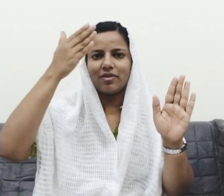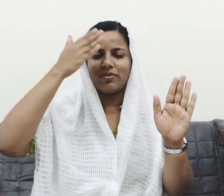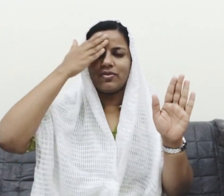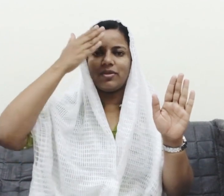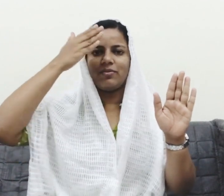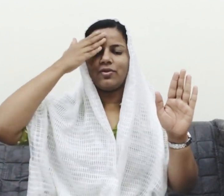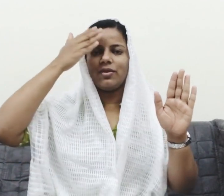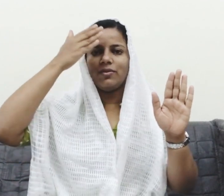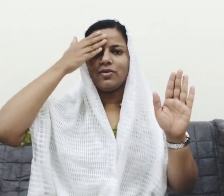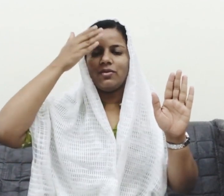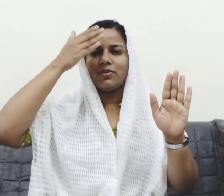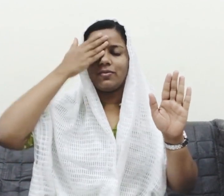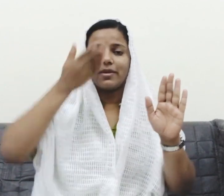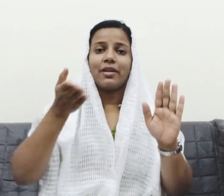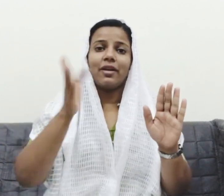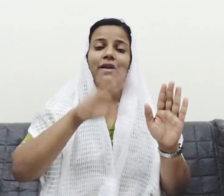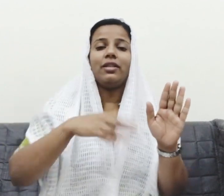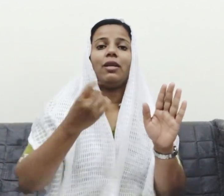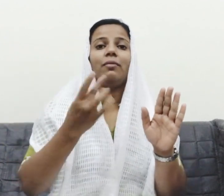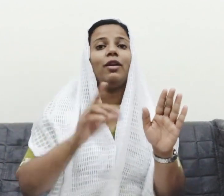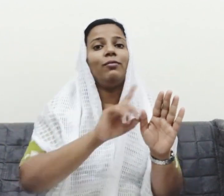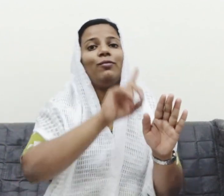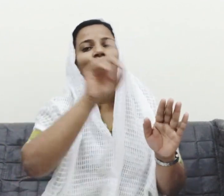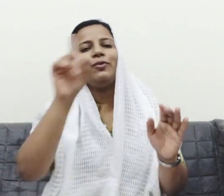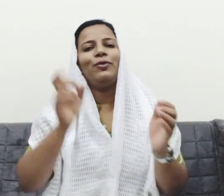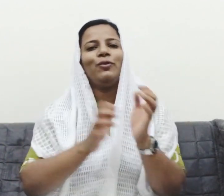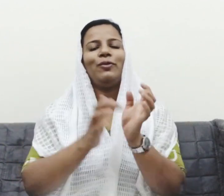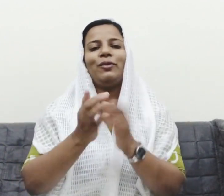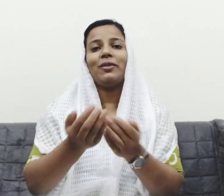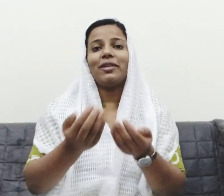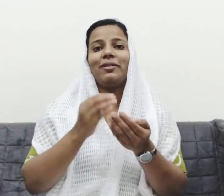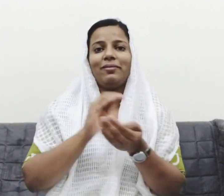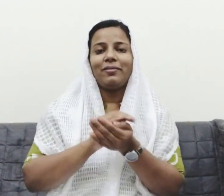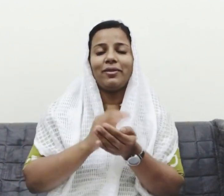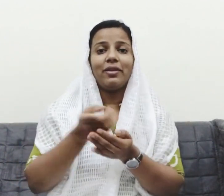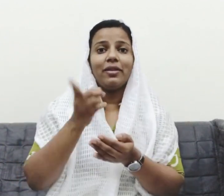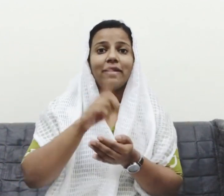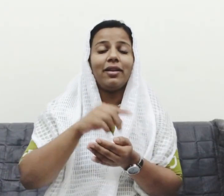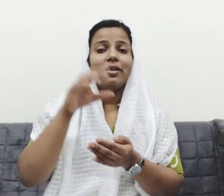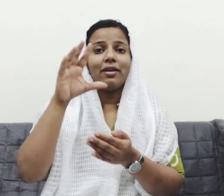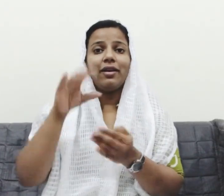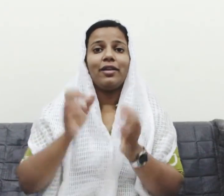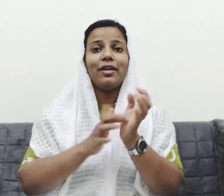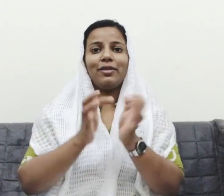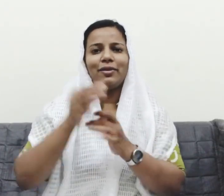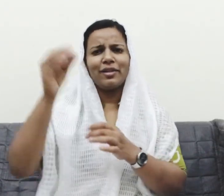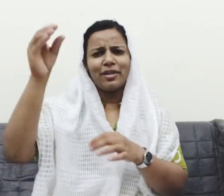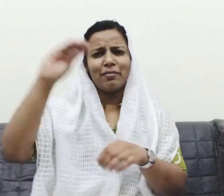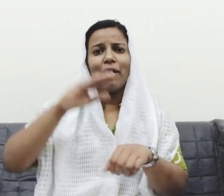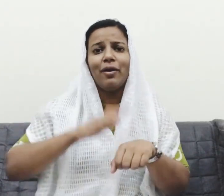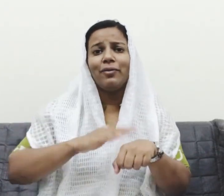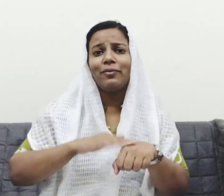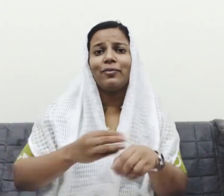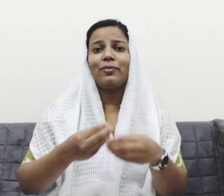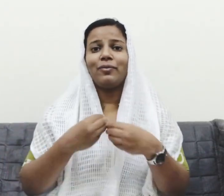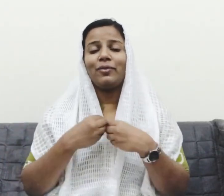സ്തോത്രം, സ്തോത്രം, സ്തോത്രം, സ്തോത്രം. കഴിഞ്ഞ പകൽ മുഴുവൻ നമ്മുടെ കർത്താവ് നമ്മളെ കാത്തുപരിപാലിച്ചു. കഴിഞ്ഞ രാത്രിയിലും കർത്താവിന്റെ കൃപ നമ്മൾ അനുഭവിച്ചു.